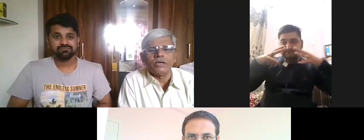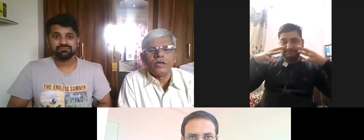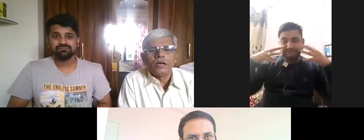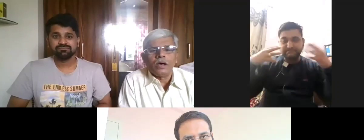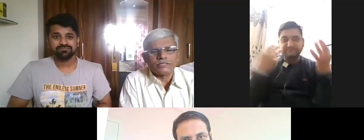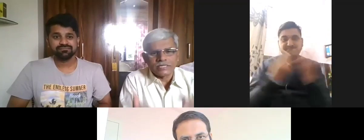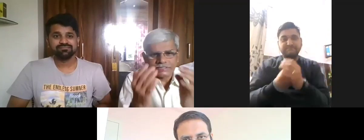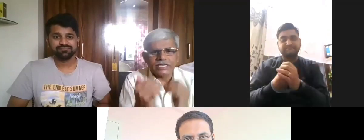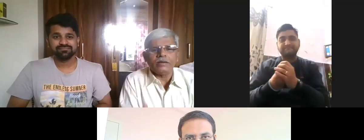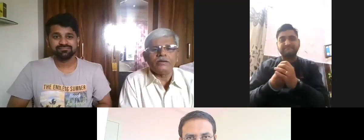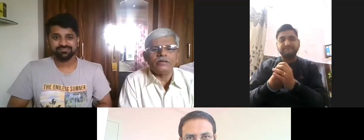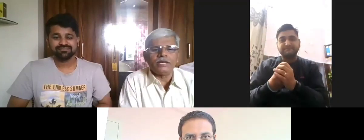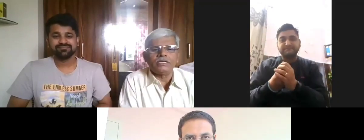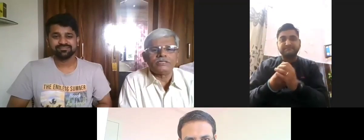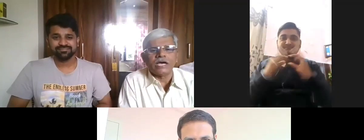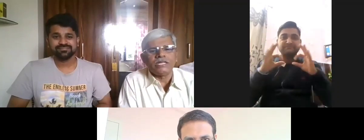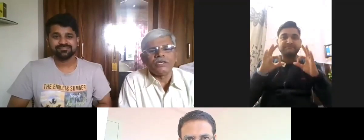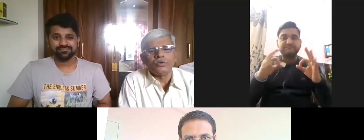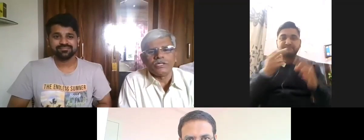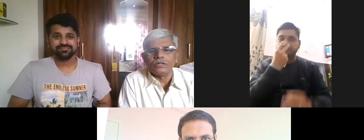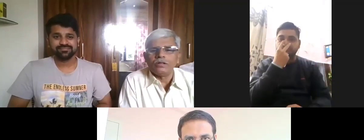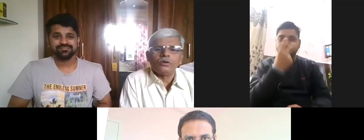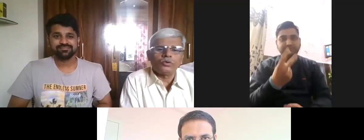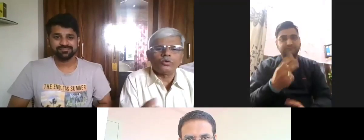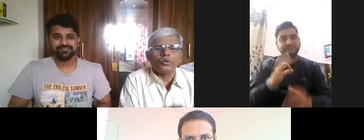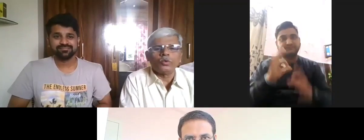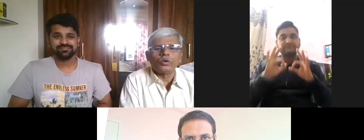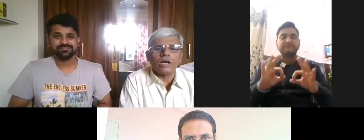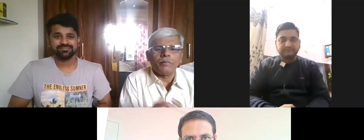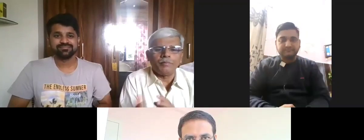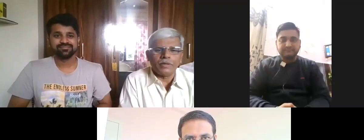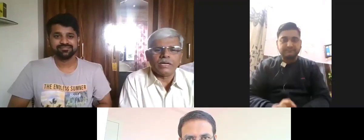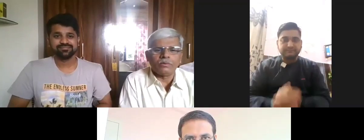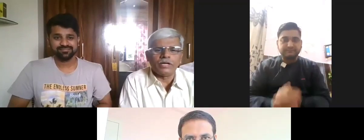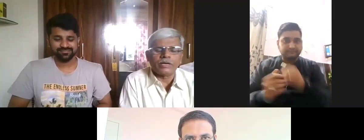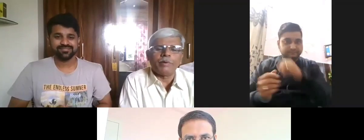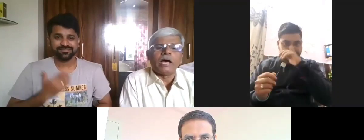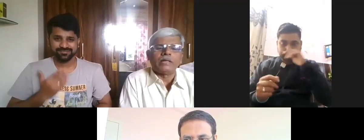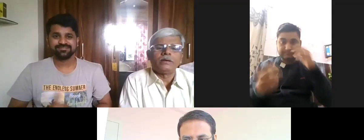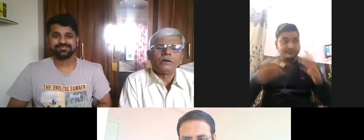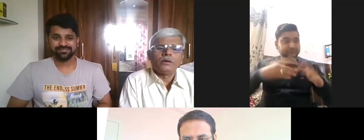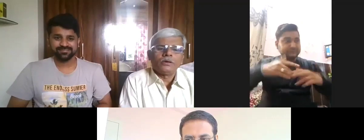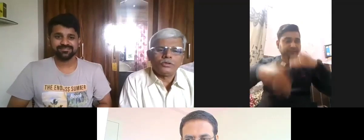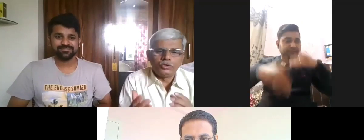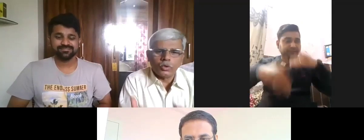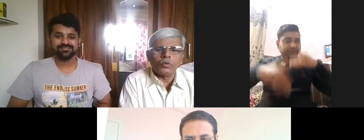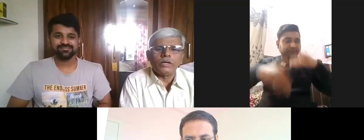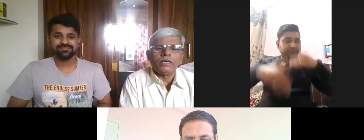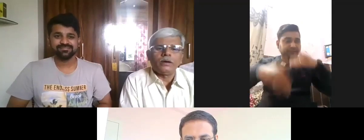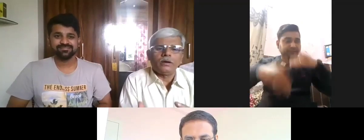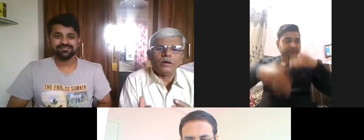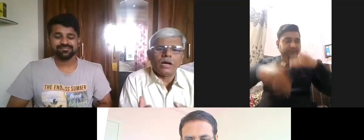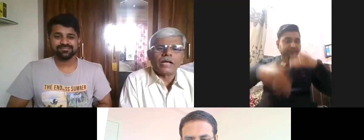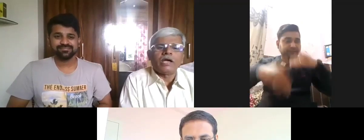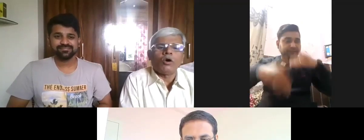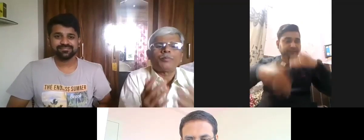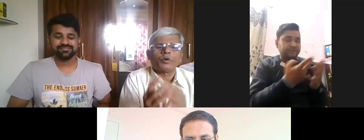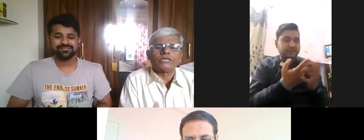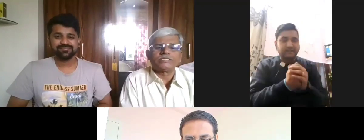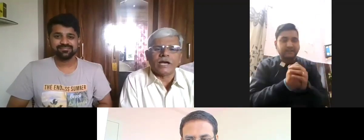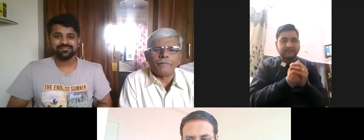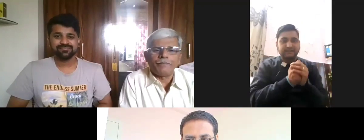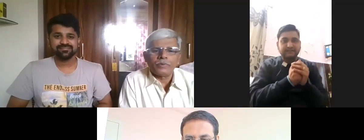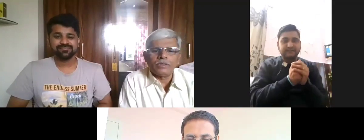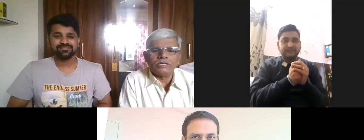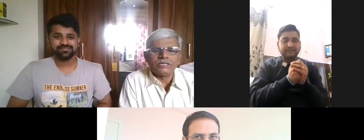ली, और जैसे ये शादी हुई तो दोनों का मिलन होने के बाद जो उन्होंने आगे और